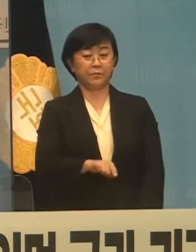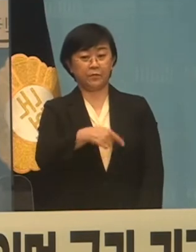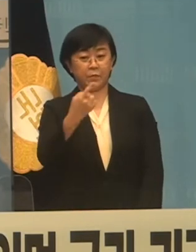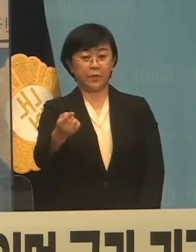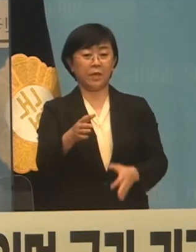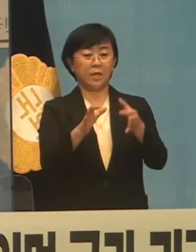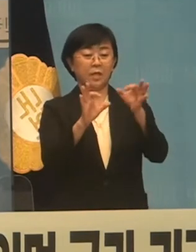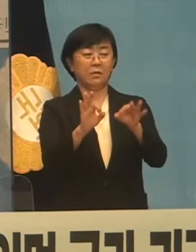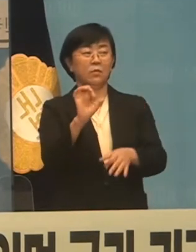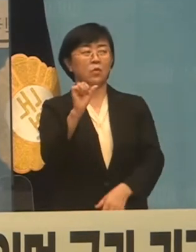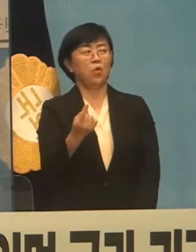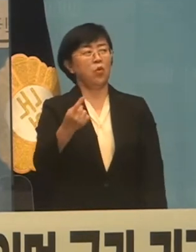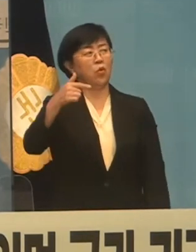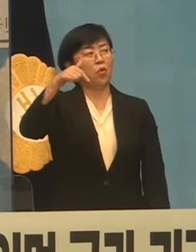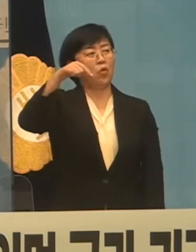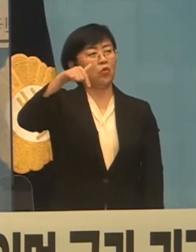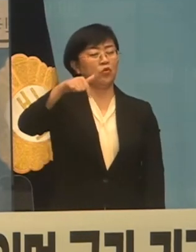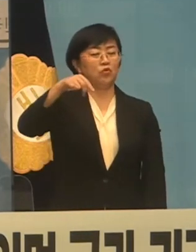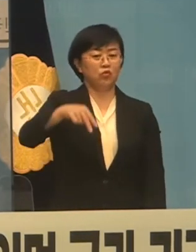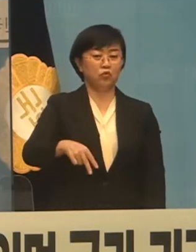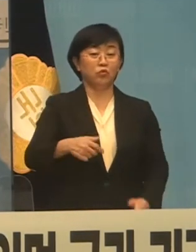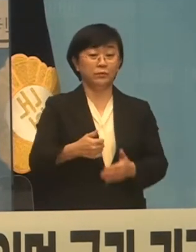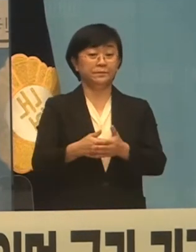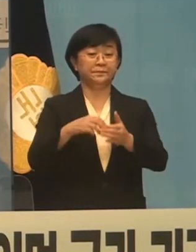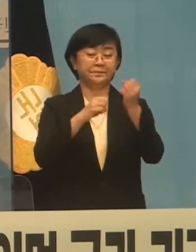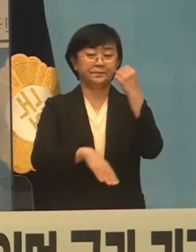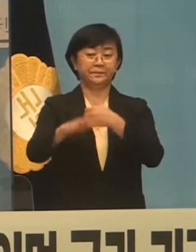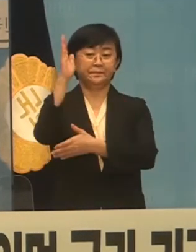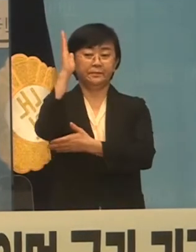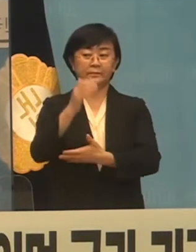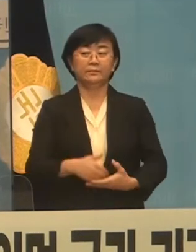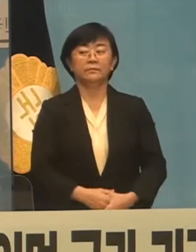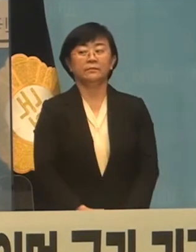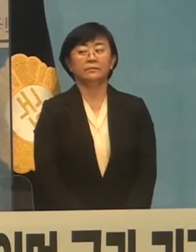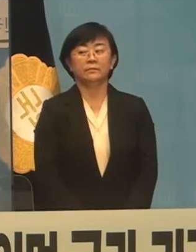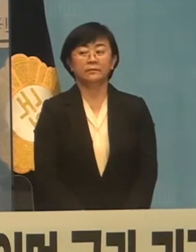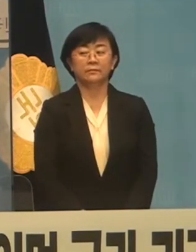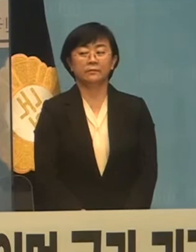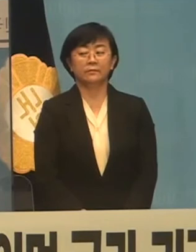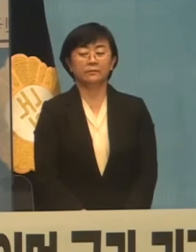이어서 김호규 금속노조 위원장님의 모두 발언이 있겠습니다.